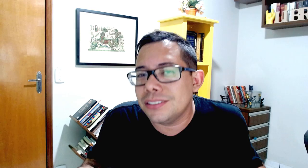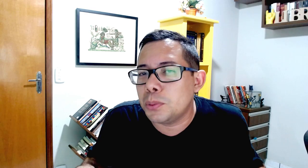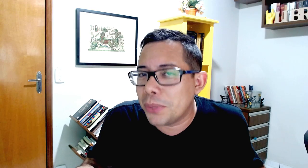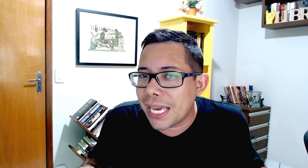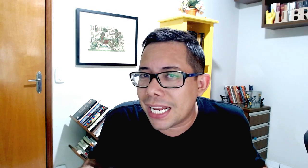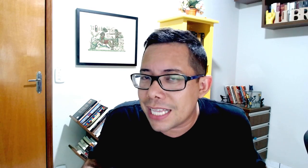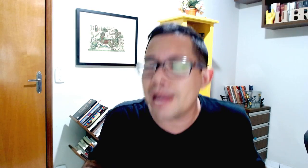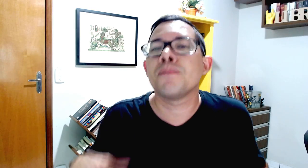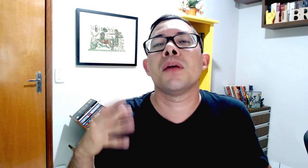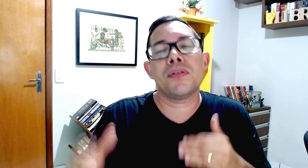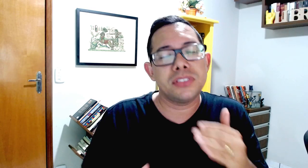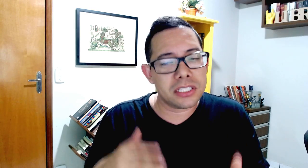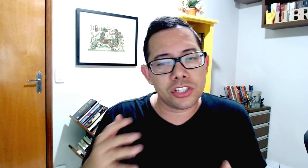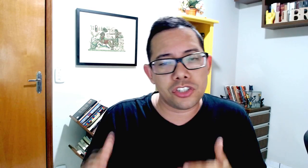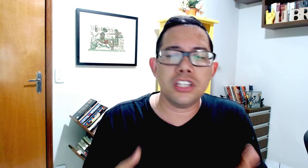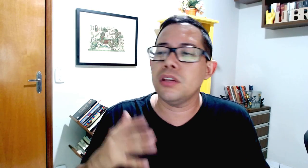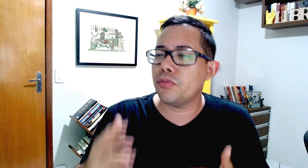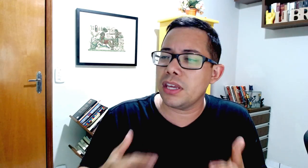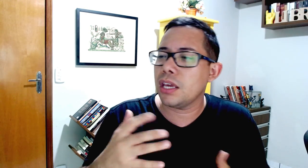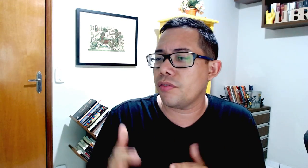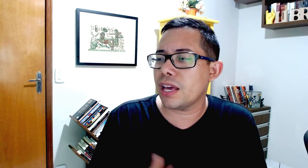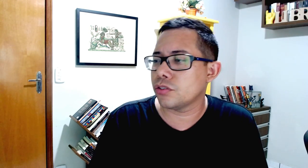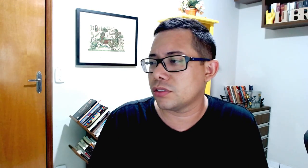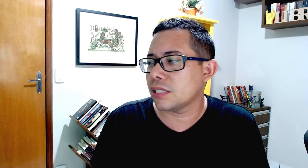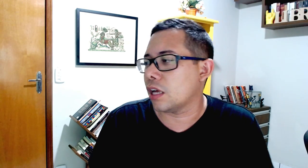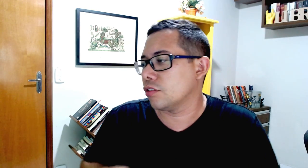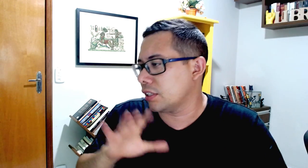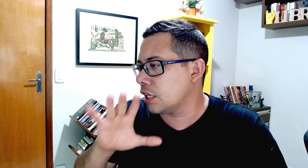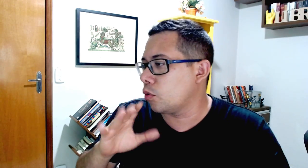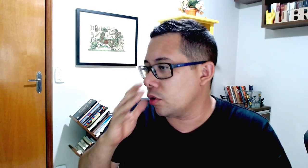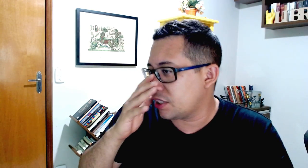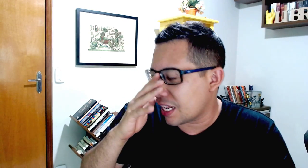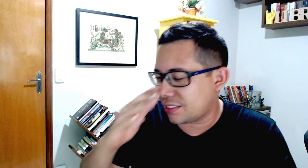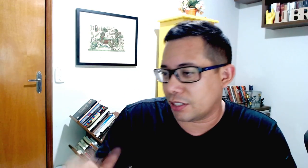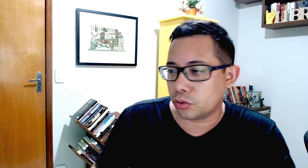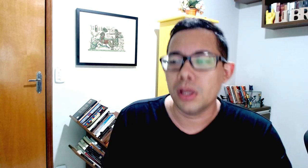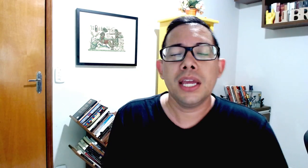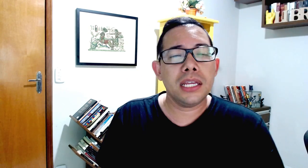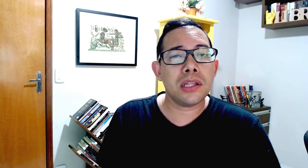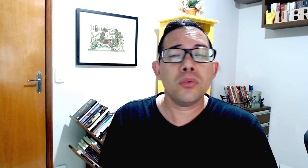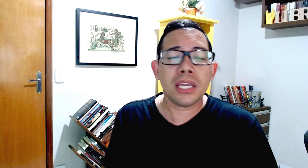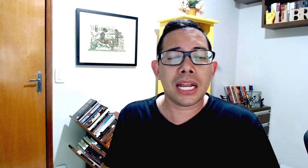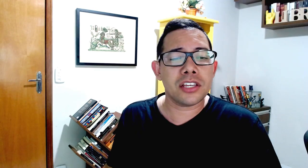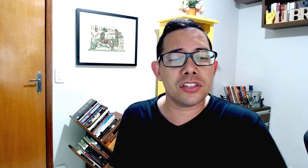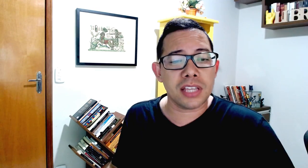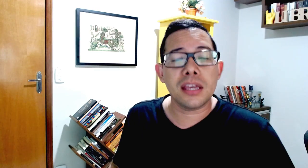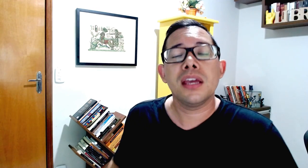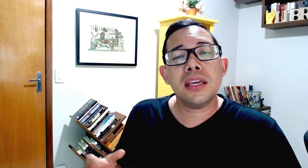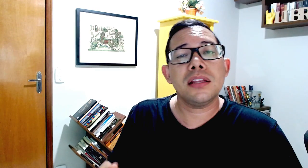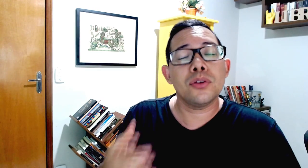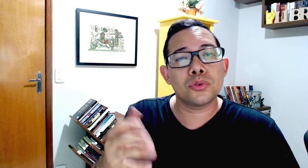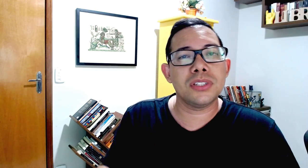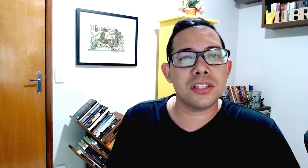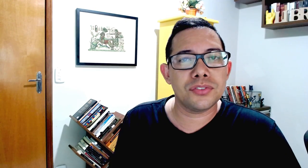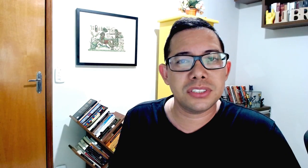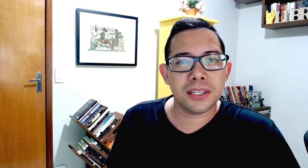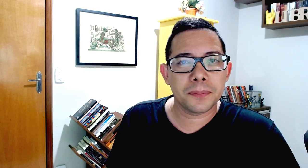se desespera tá para você assistir ver rever as nossas aulas tranquilo que dá certo então o que que ela quis dizer que Deus cuida de você